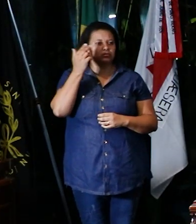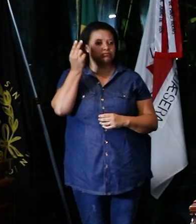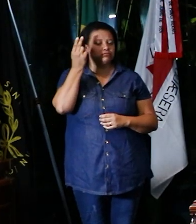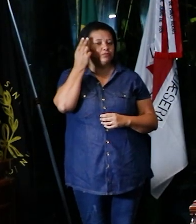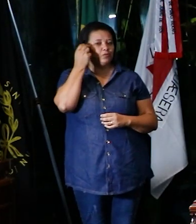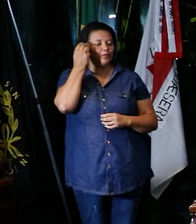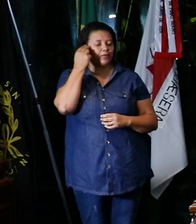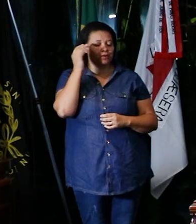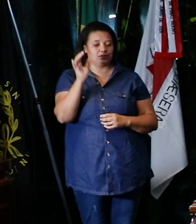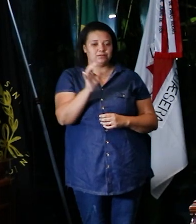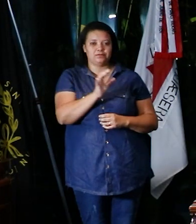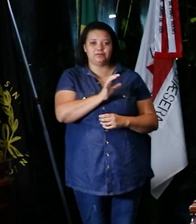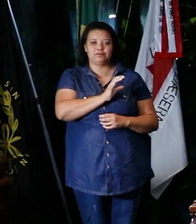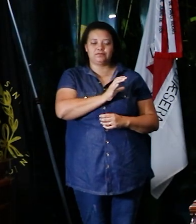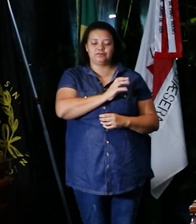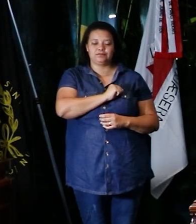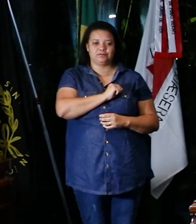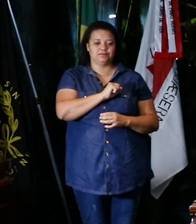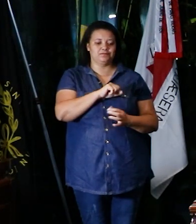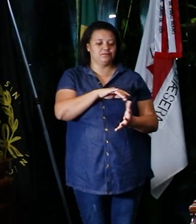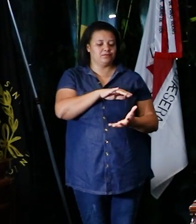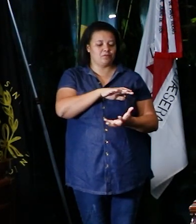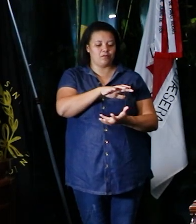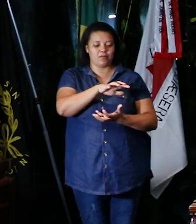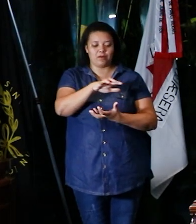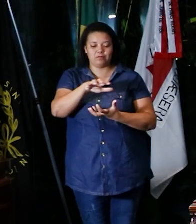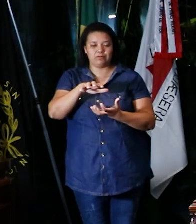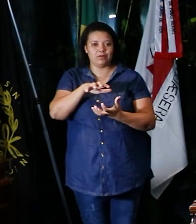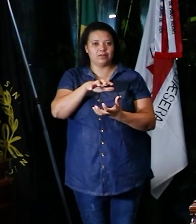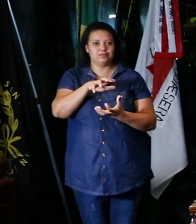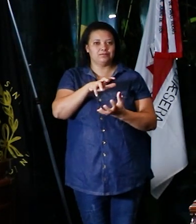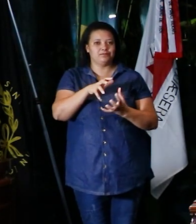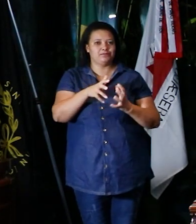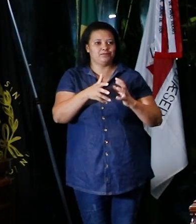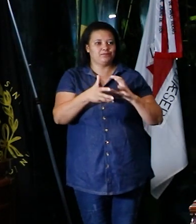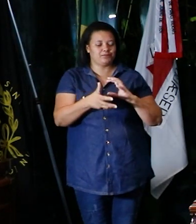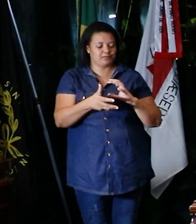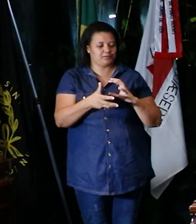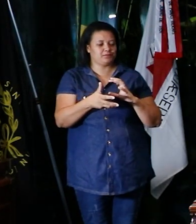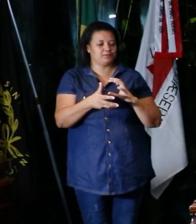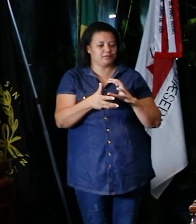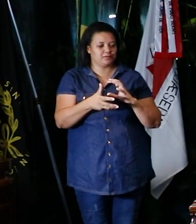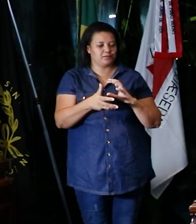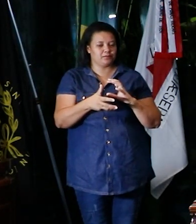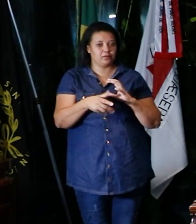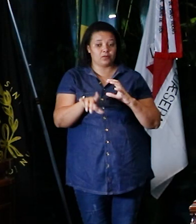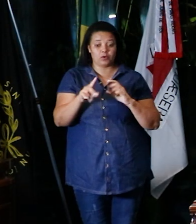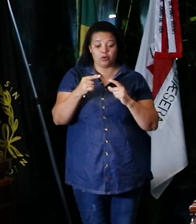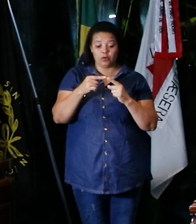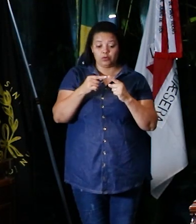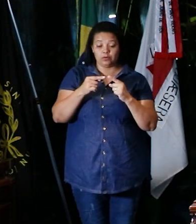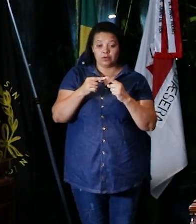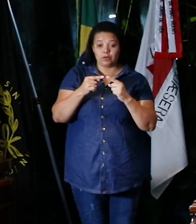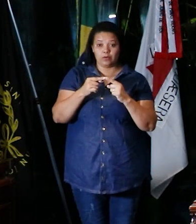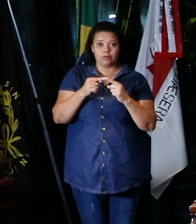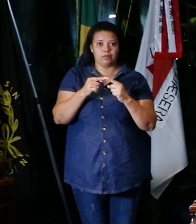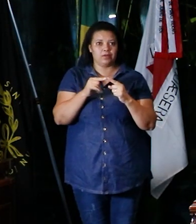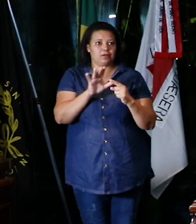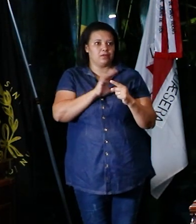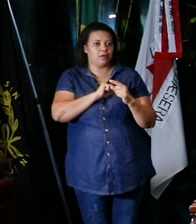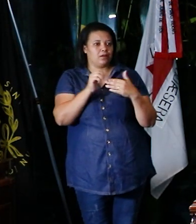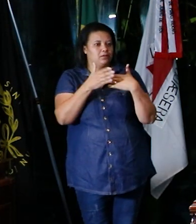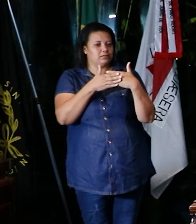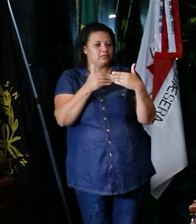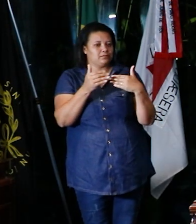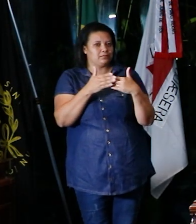Ama. Ama a bola que o ama de mordente amor. Os dois combinam, mimam-se, ameigam-se.